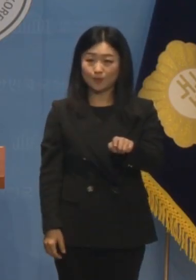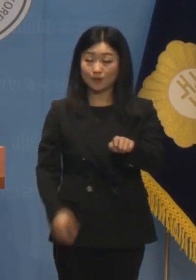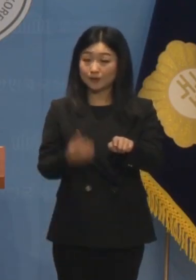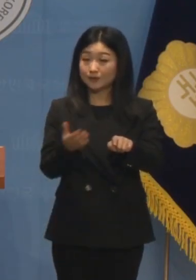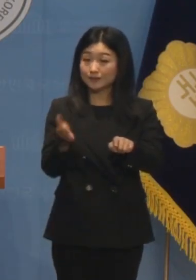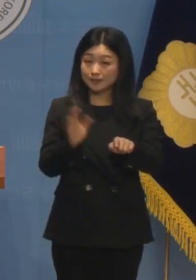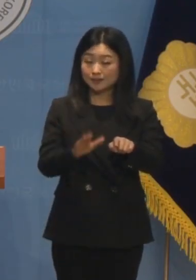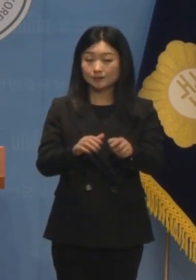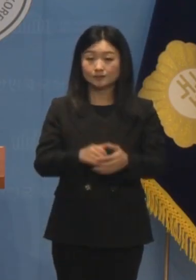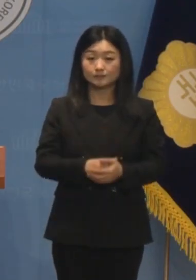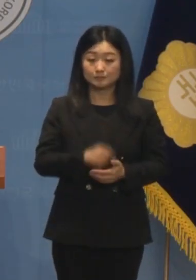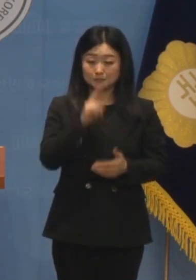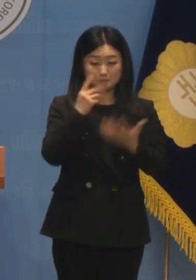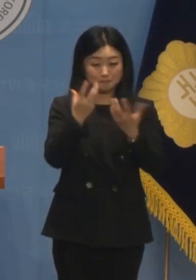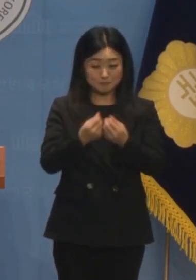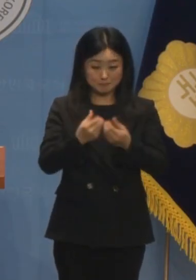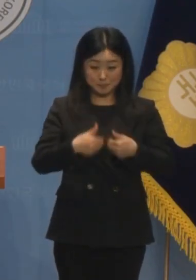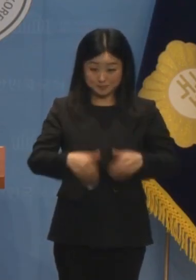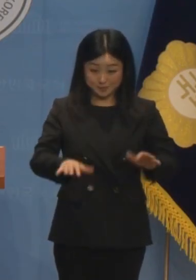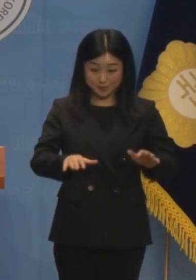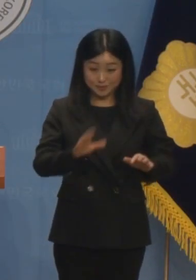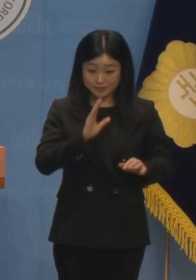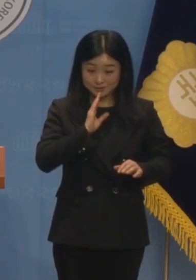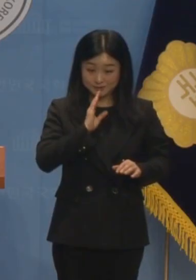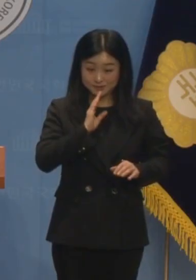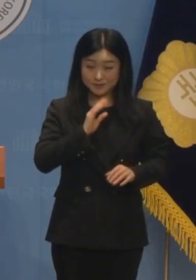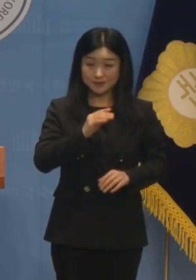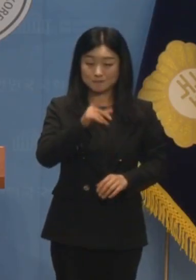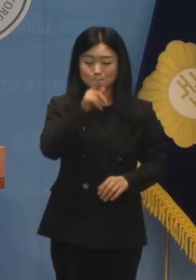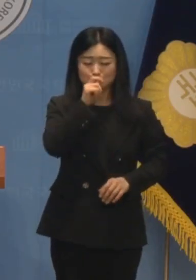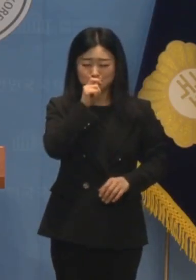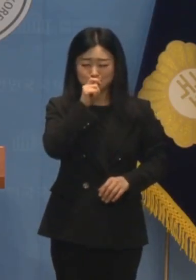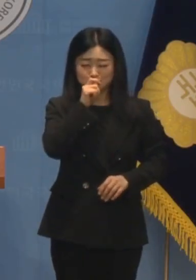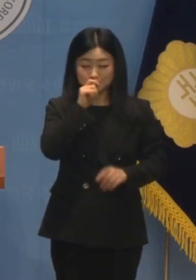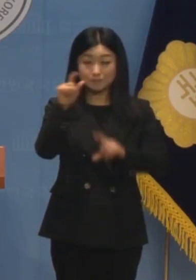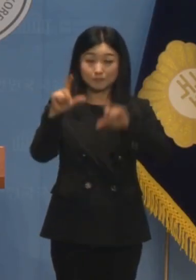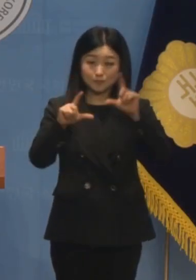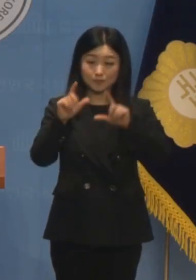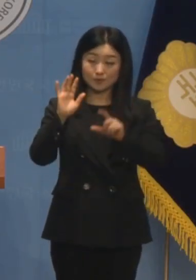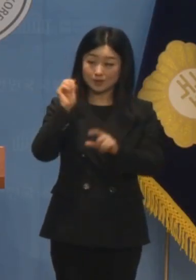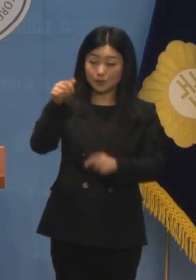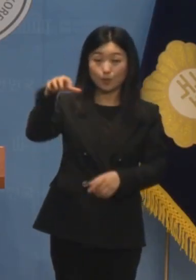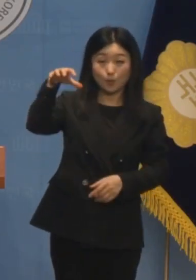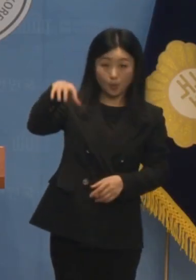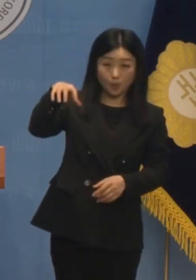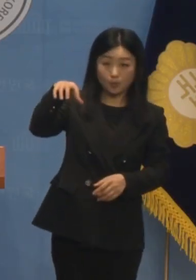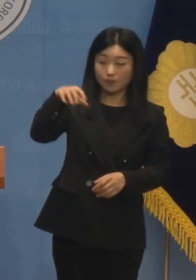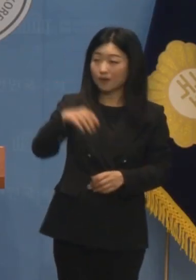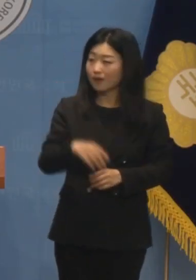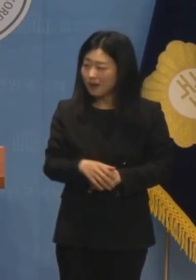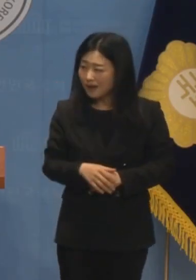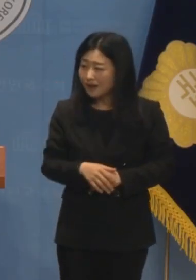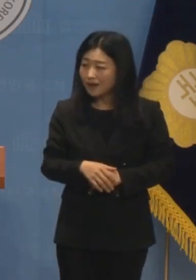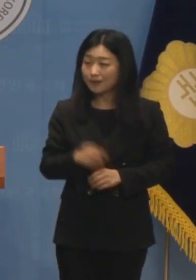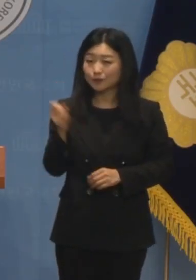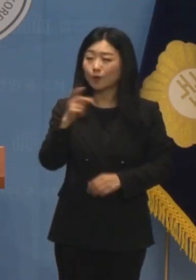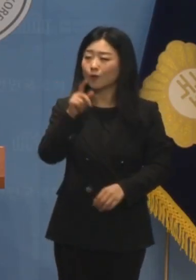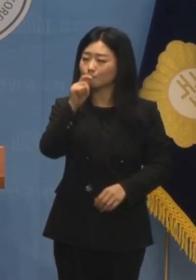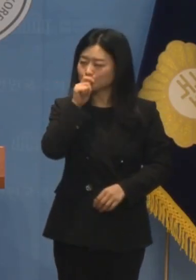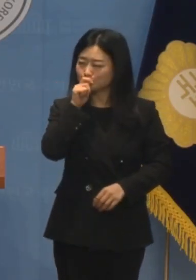그러나 변명할 말이 없으면 입을 꾹 닫는 용사는 이번에도 선택적